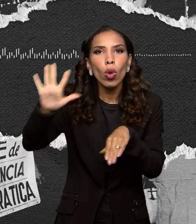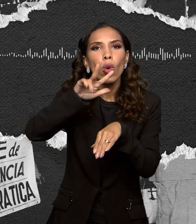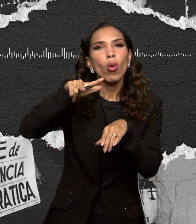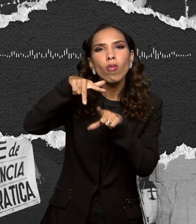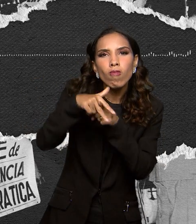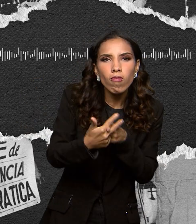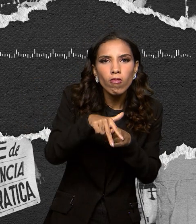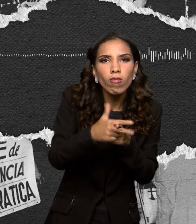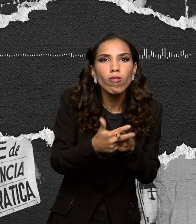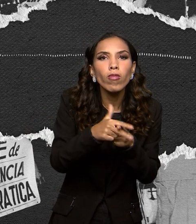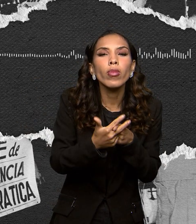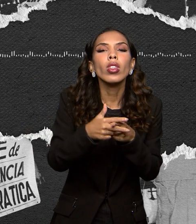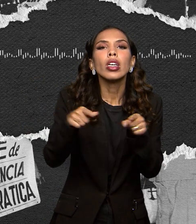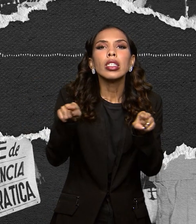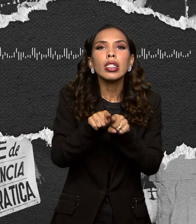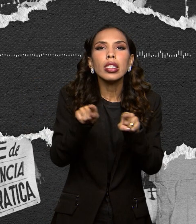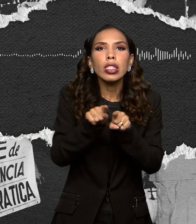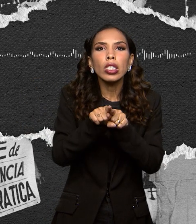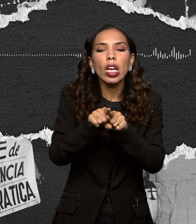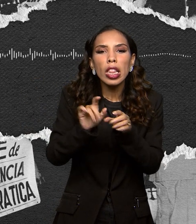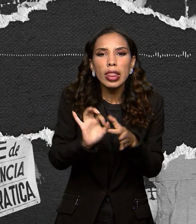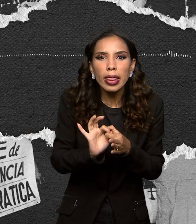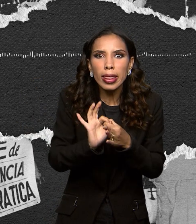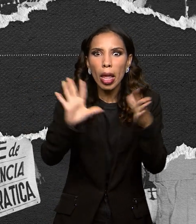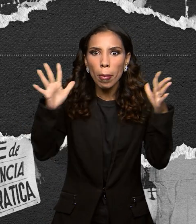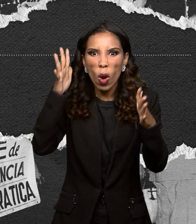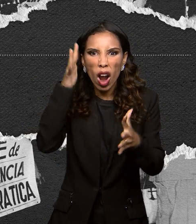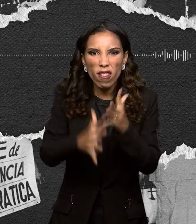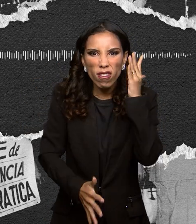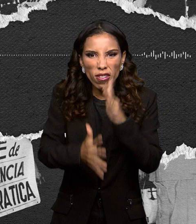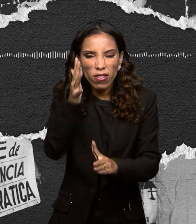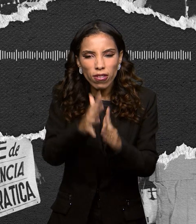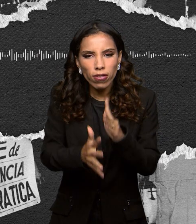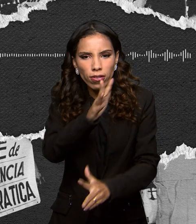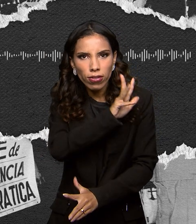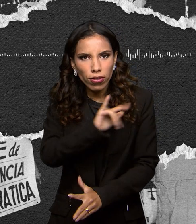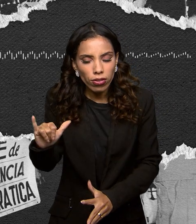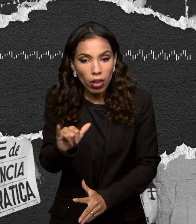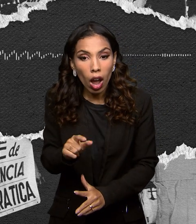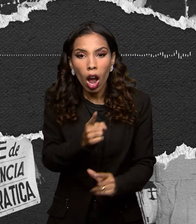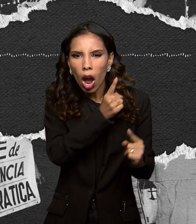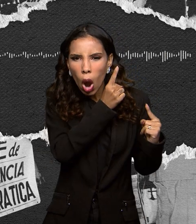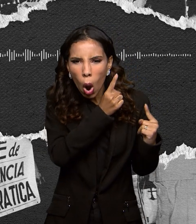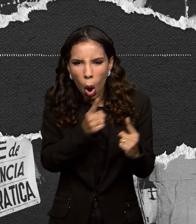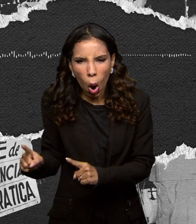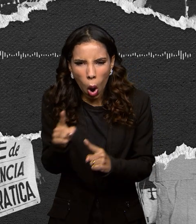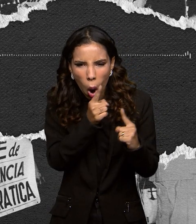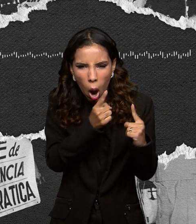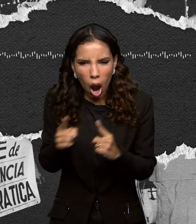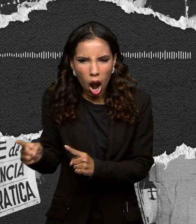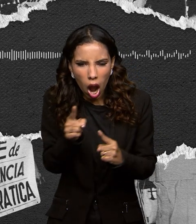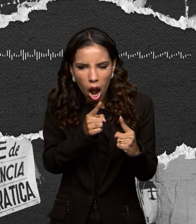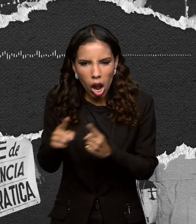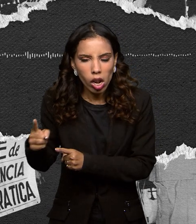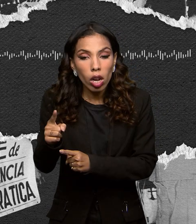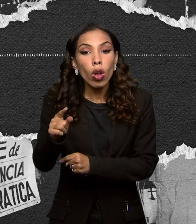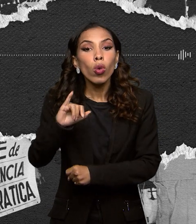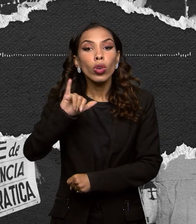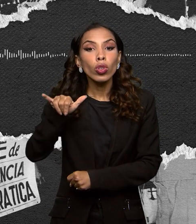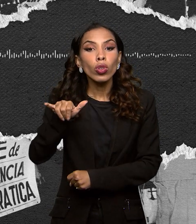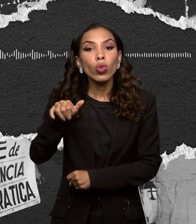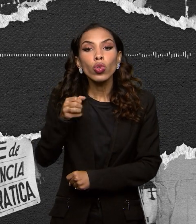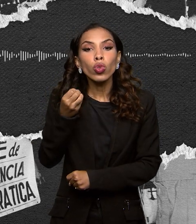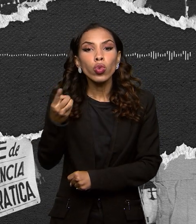que impliquem na virtual interrupção do jogo democrático. A oposição falava muito que Goulart tentaria permanecer no